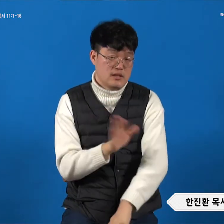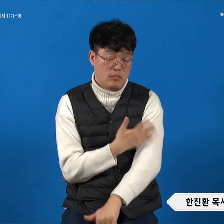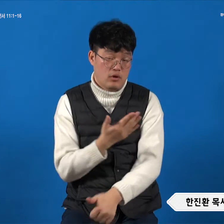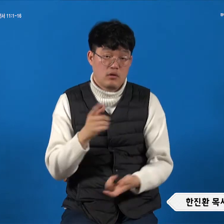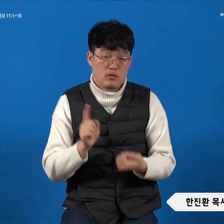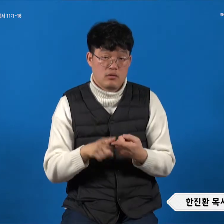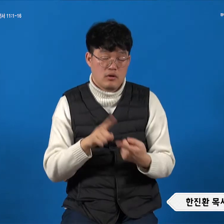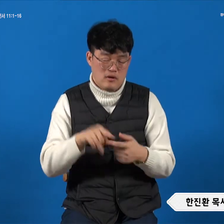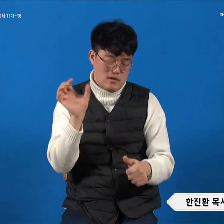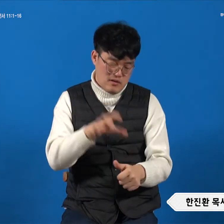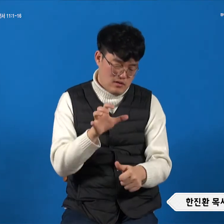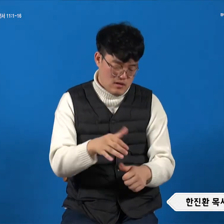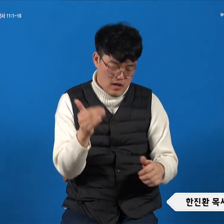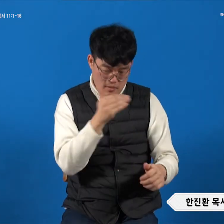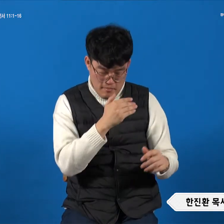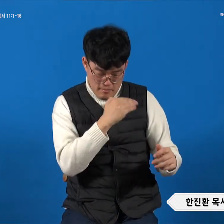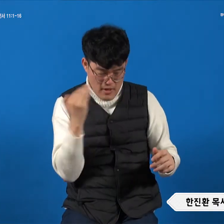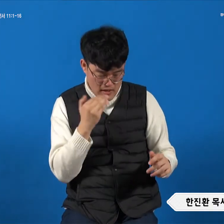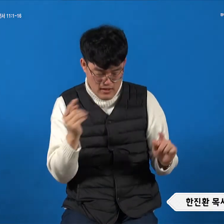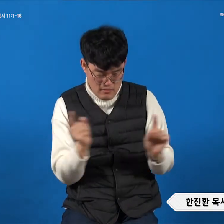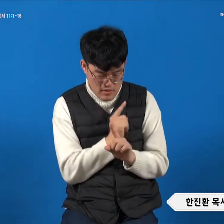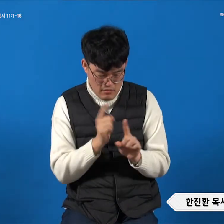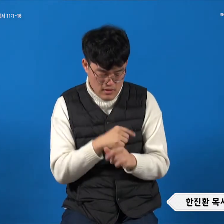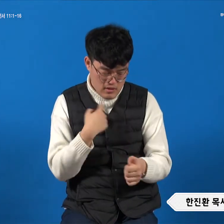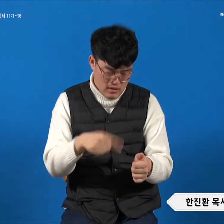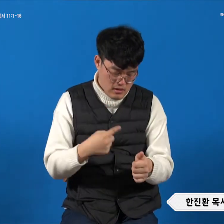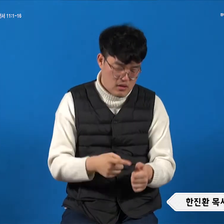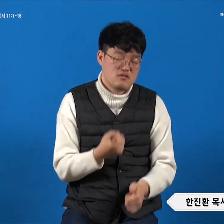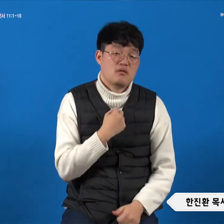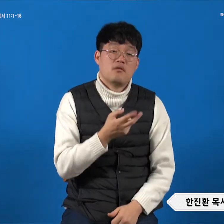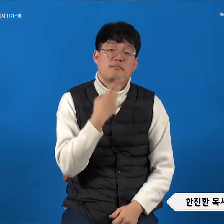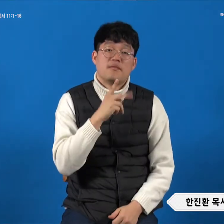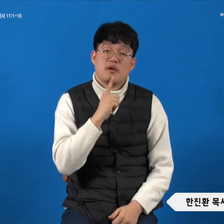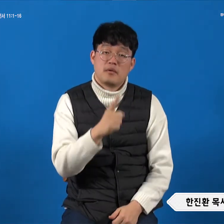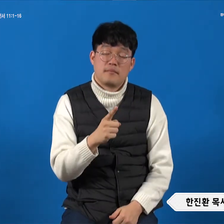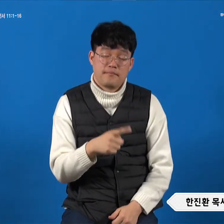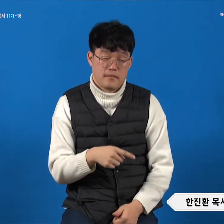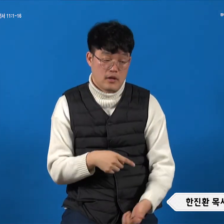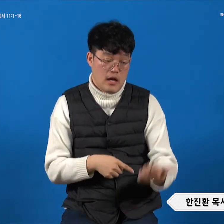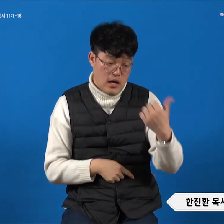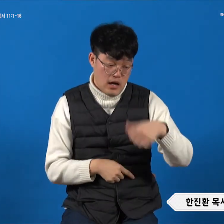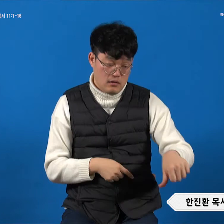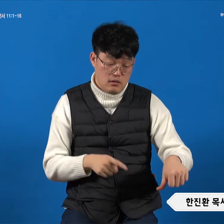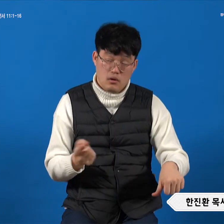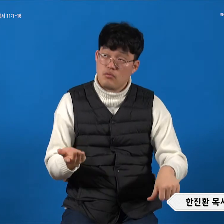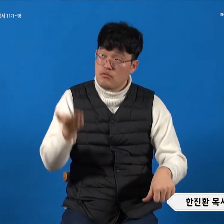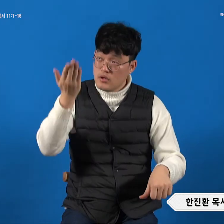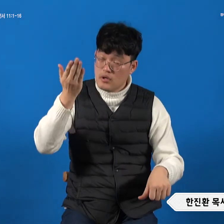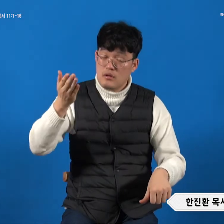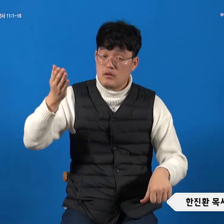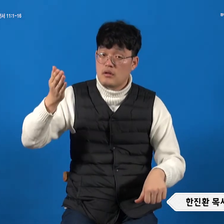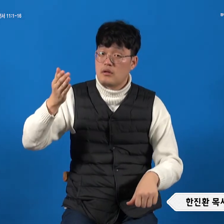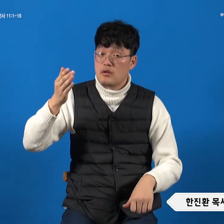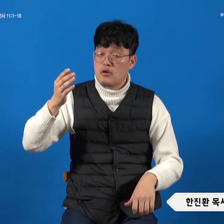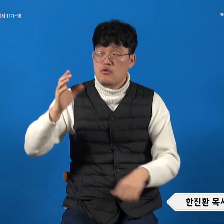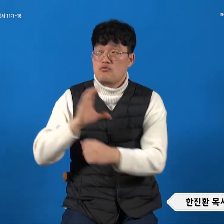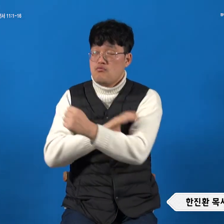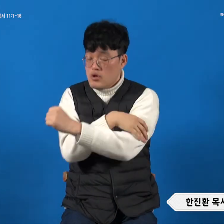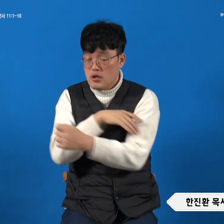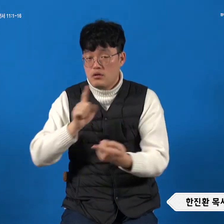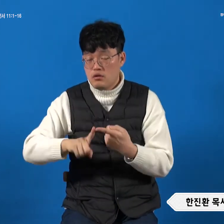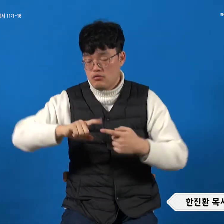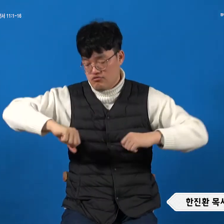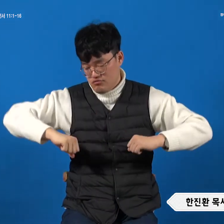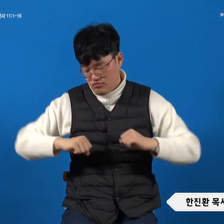제대로 잘못할 때 징계하거나 훈계한 적이 없었다는 말입니다. 아들에게 위에 있는 권위에 순종하는 법을